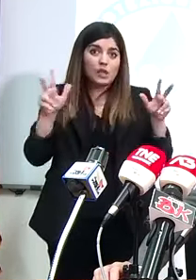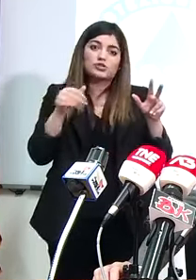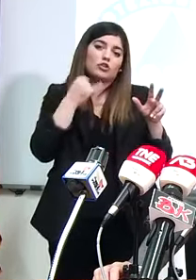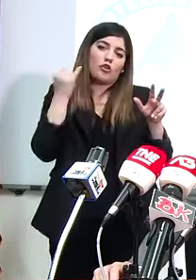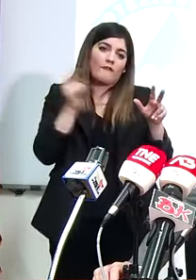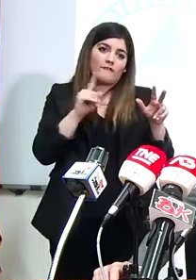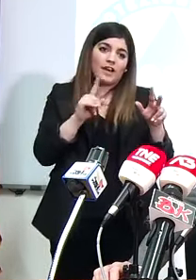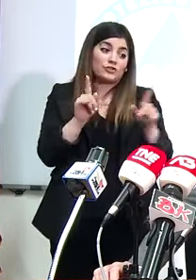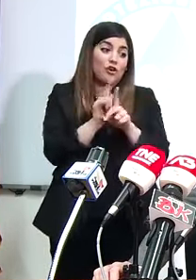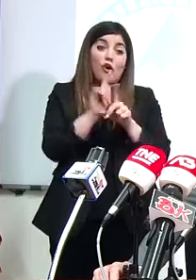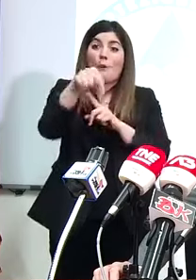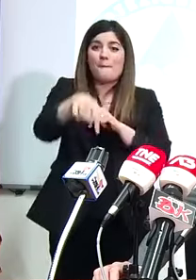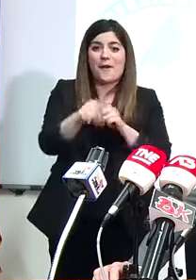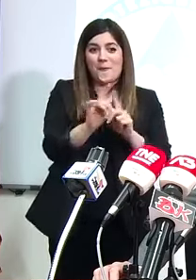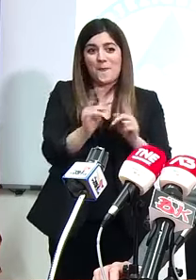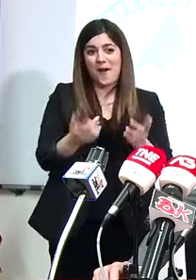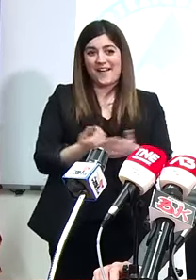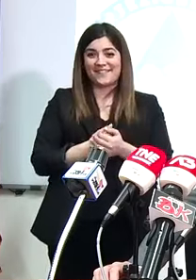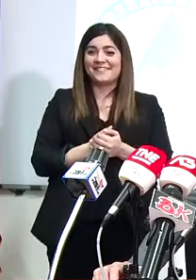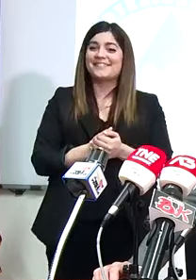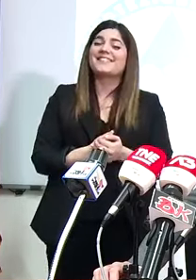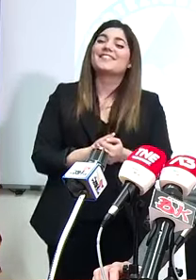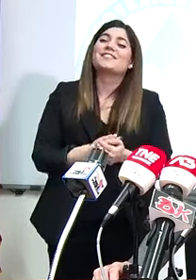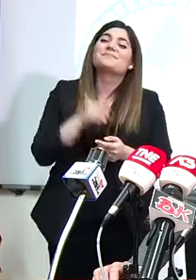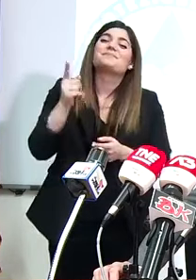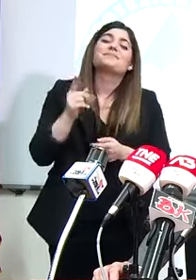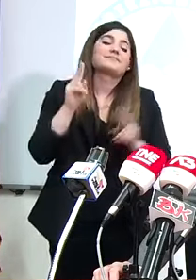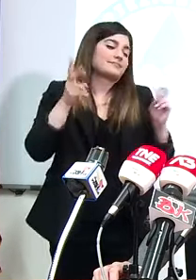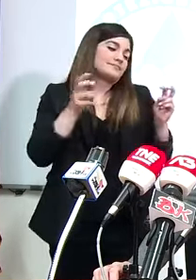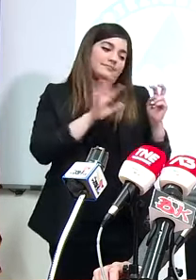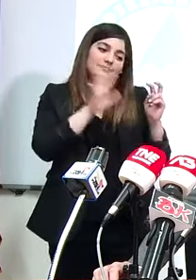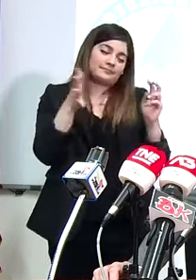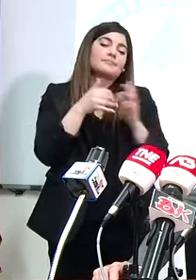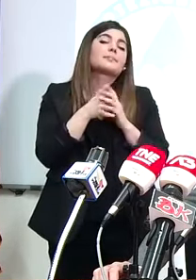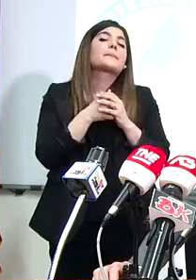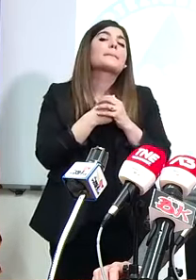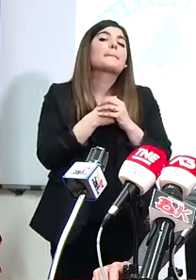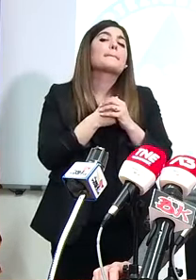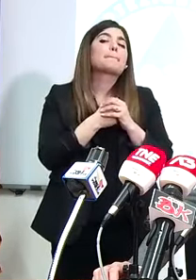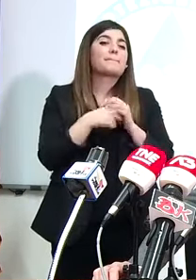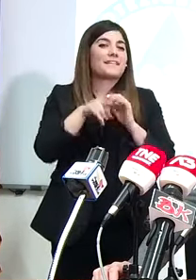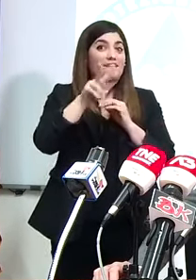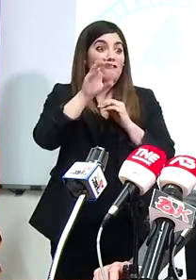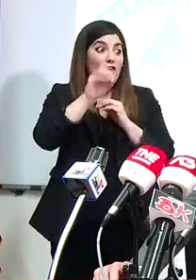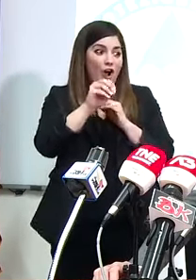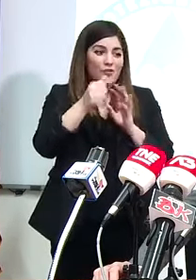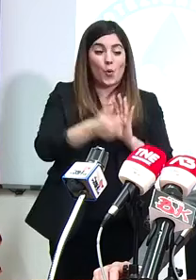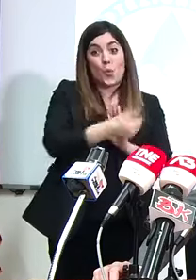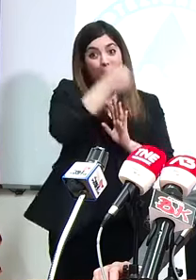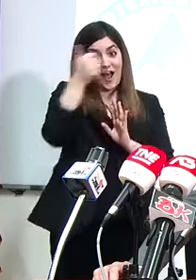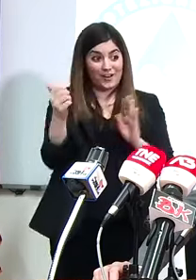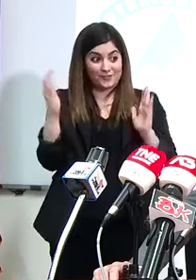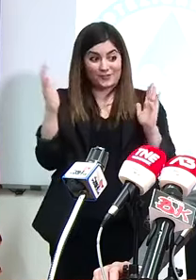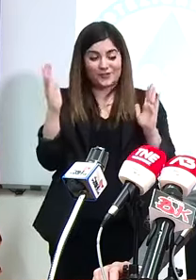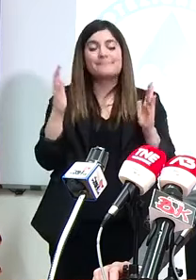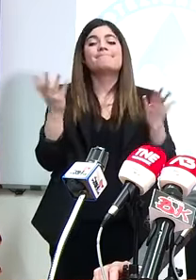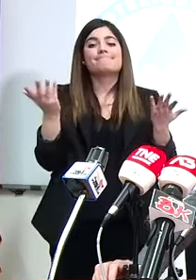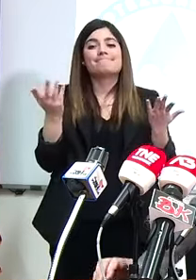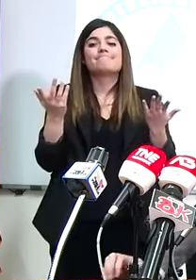come qua insomma dai pensiamo ad altre cose poi si parlava di voi è un anno dall on l'altro giorno proprio nel